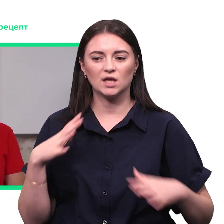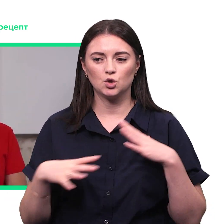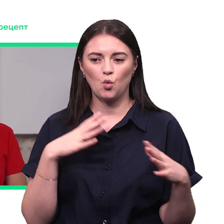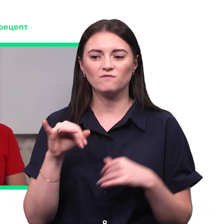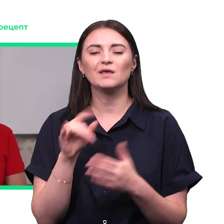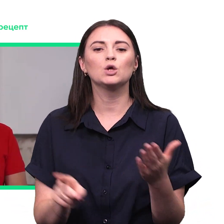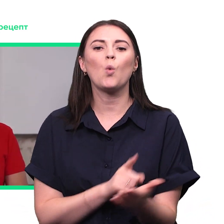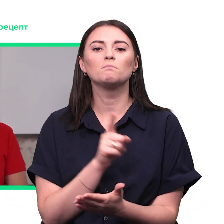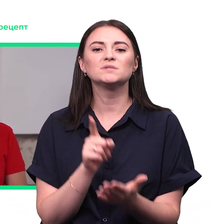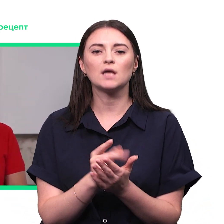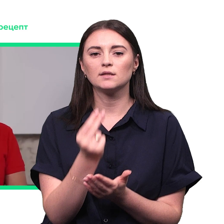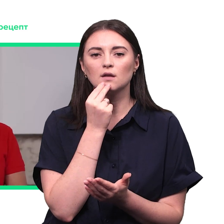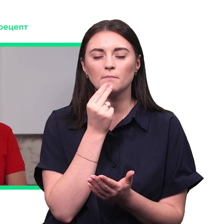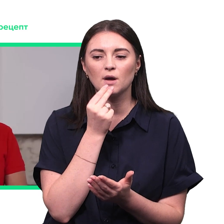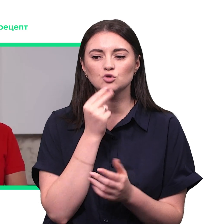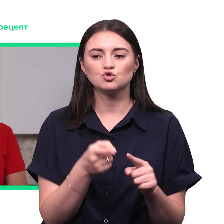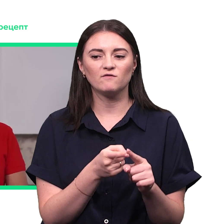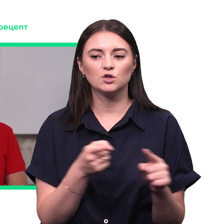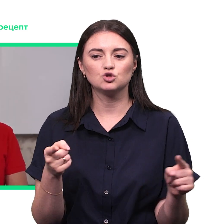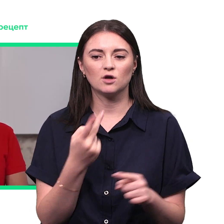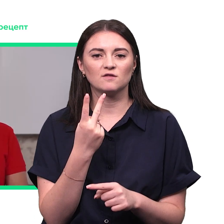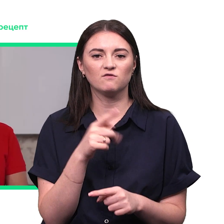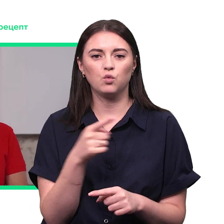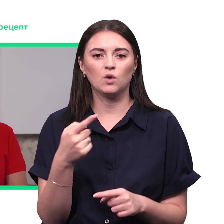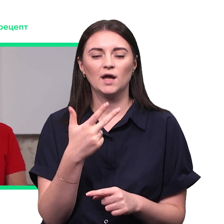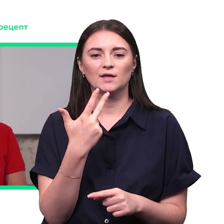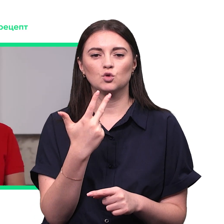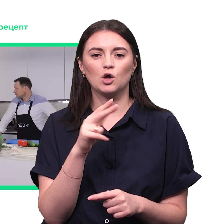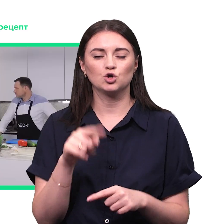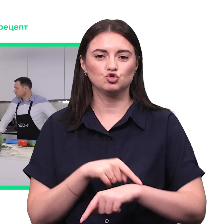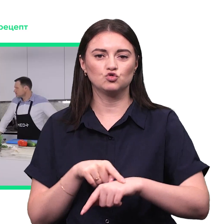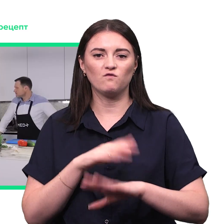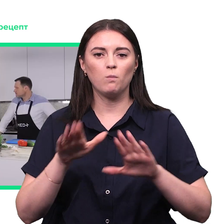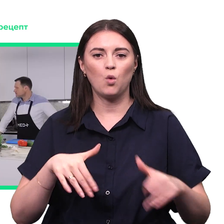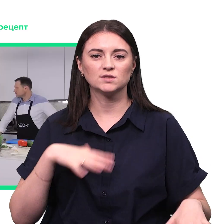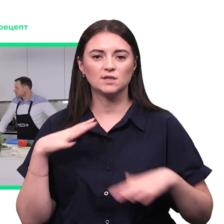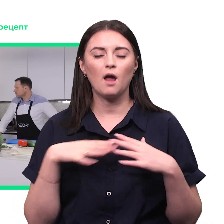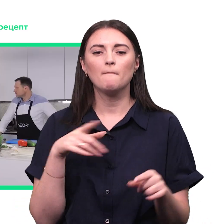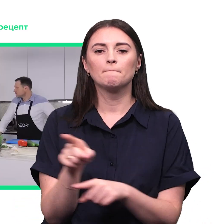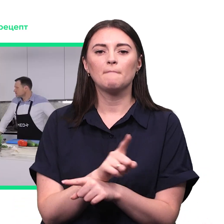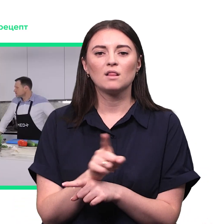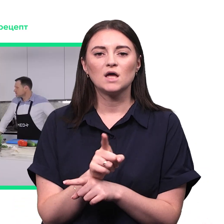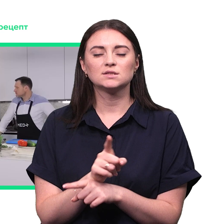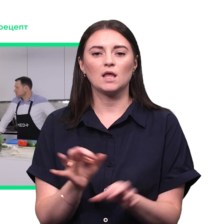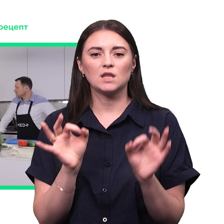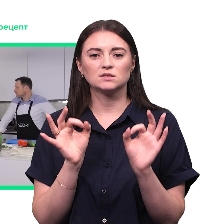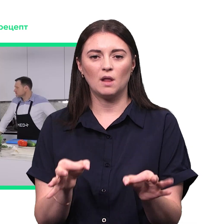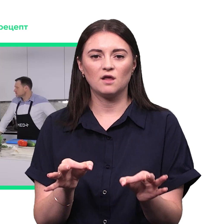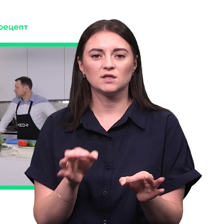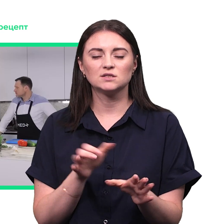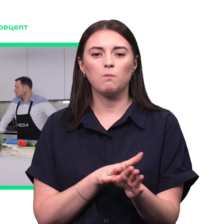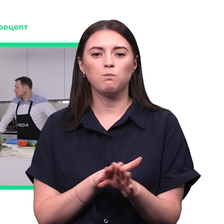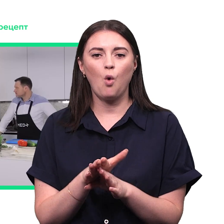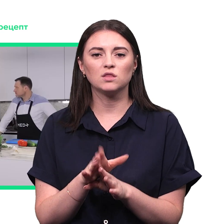И обязательно покушайте в течение 2-3 часов после тренировки. Полноценно, сбалансировано, с полным